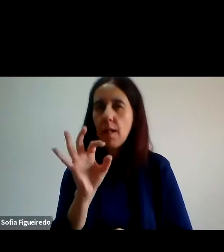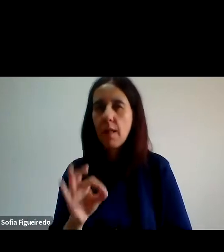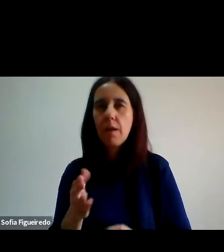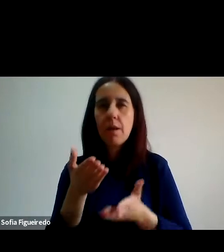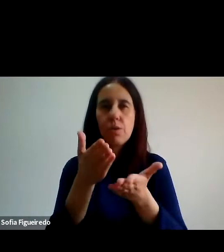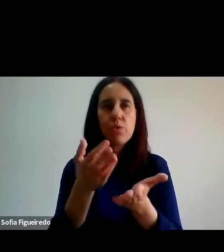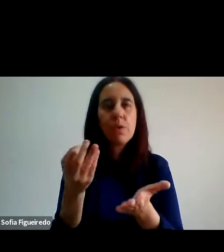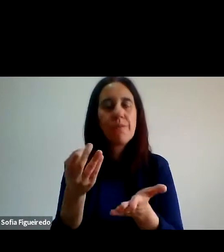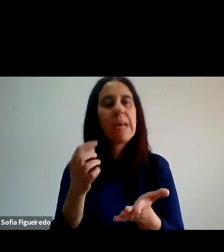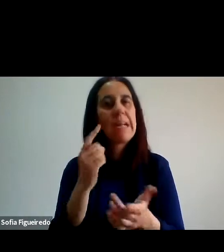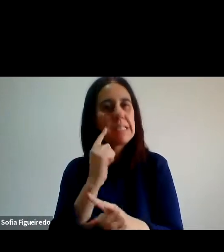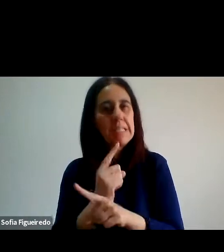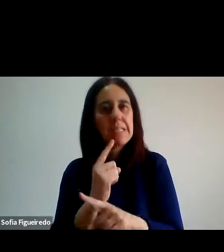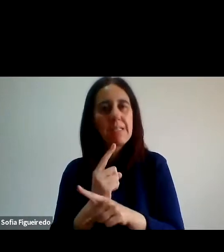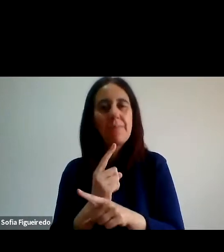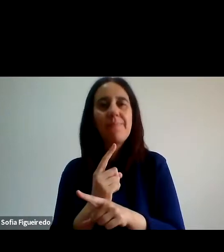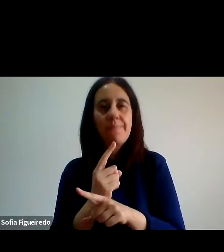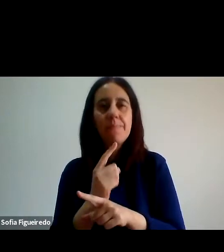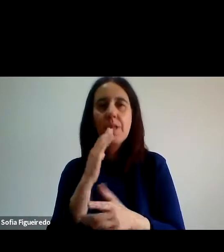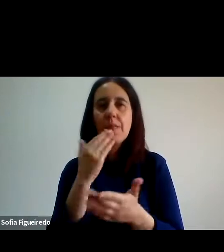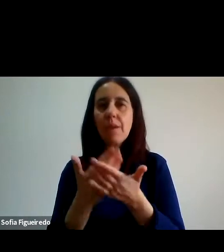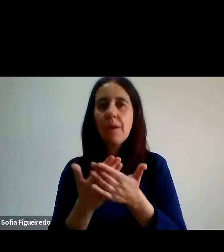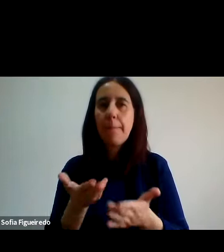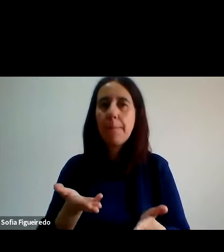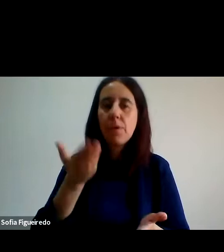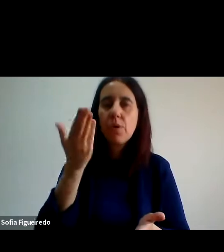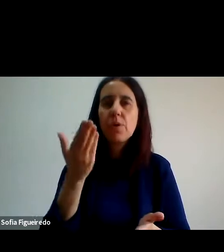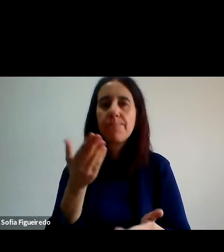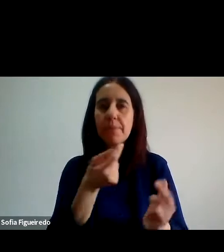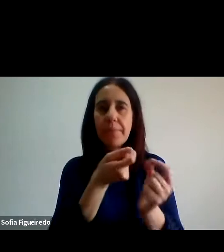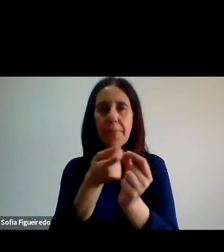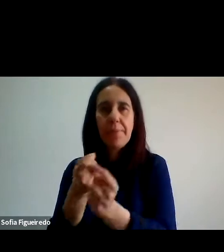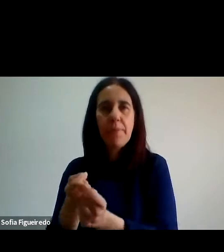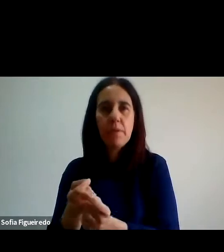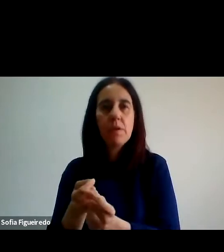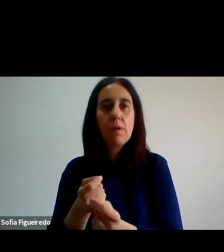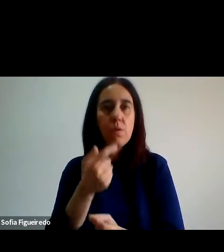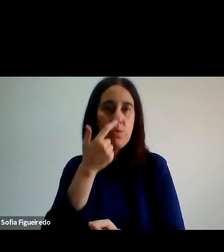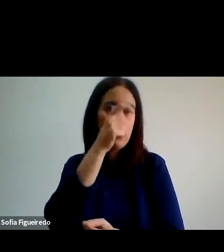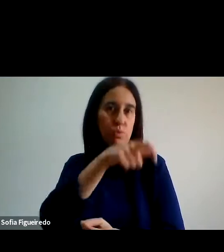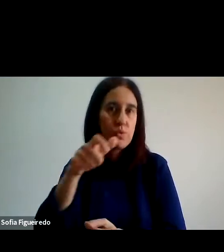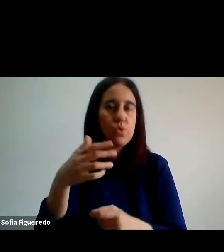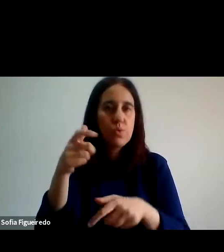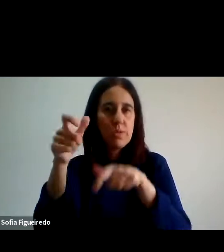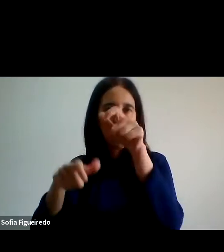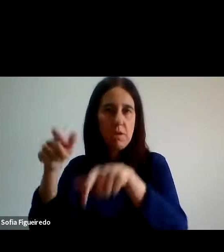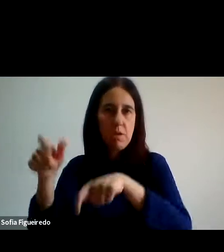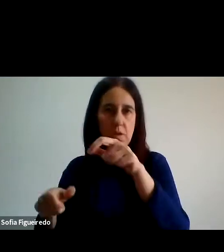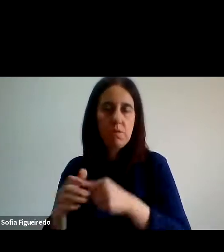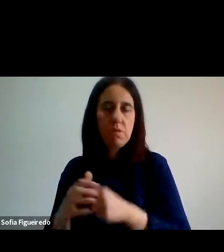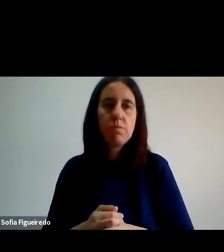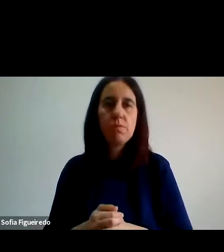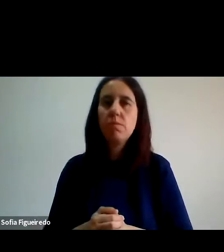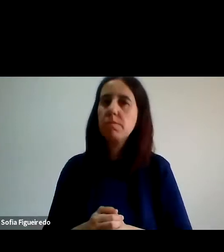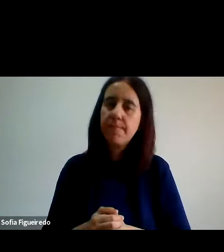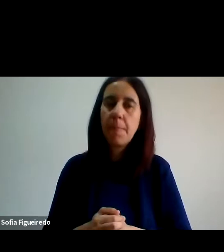precisamente a trazer essa maior proximidade com as pessoas e com os cidadãos. Ora, um